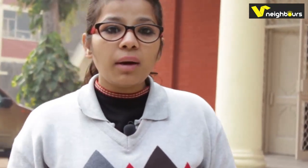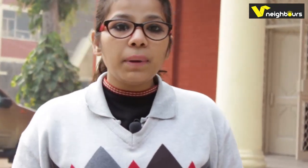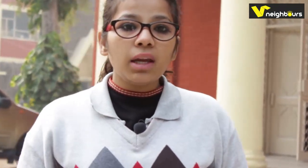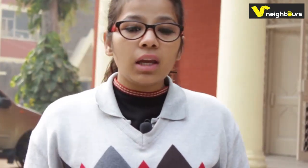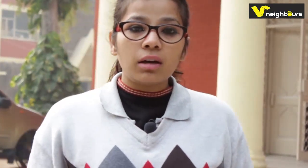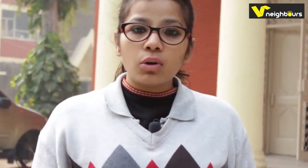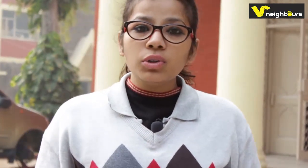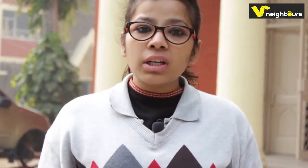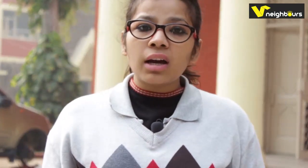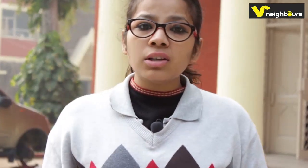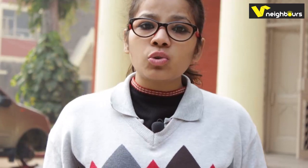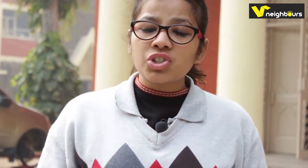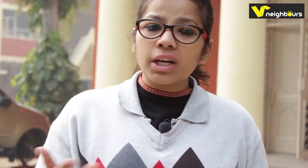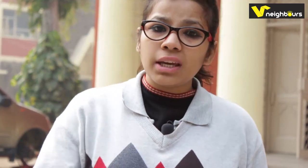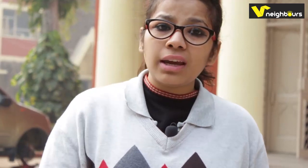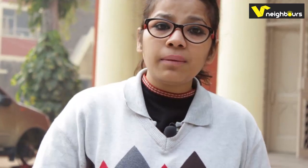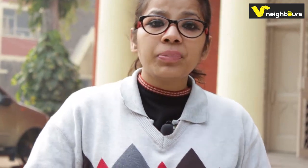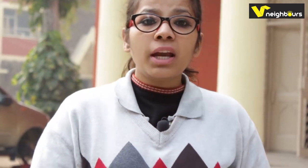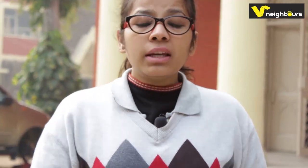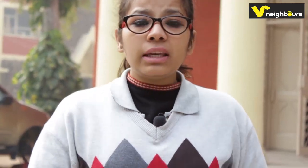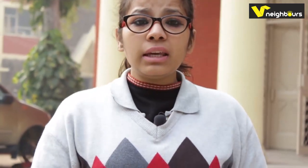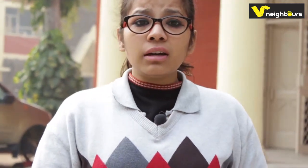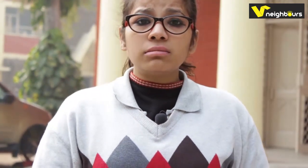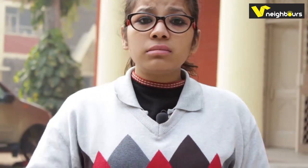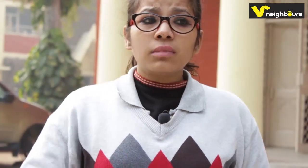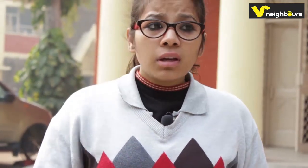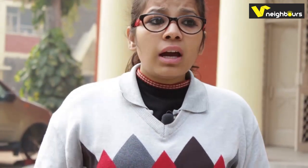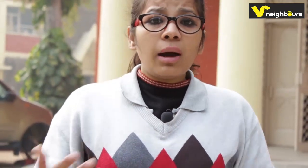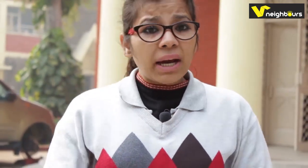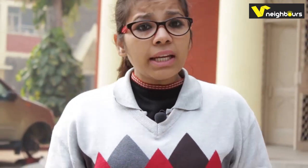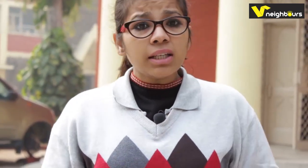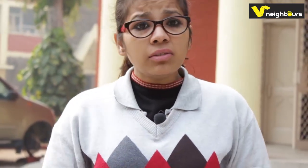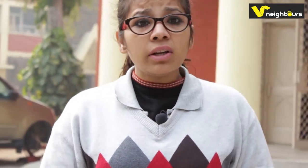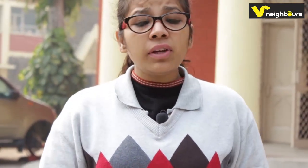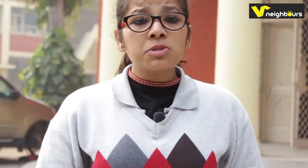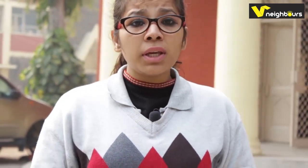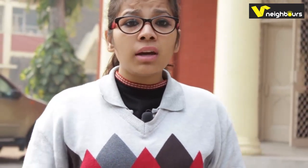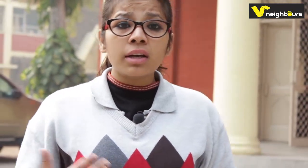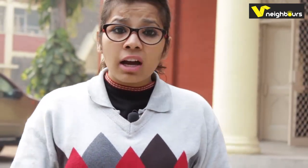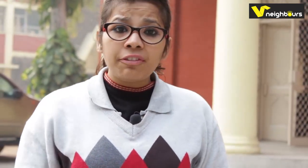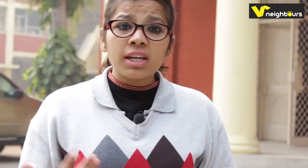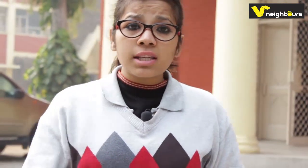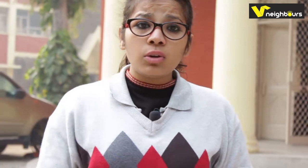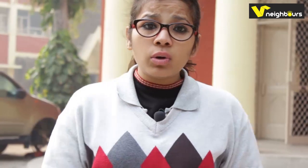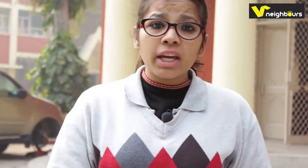पे उनका सोचना ये है कि हमारी Indian Railways में काफी ऐसे लोग हैं जो